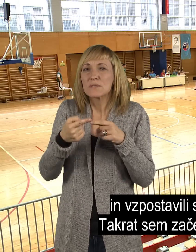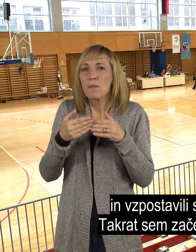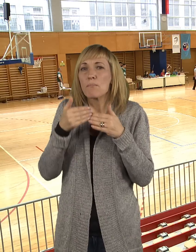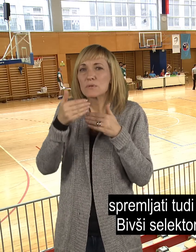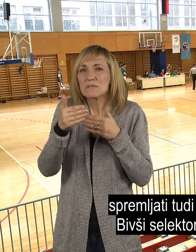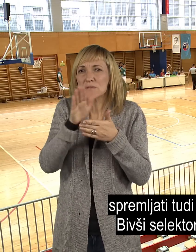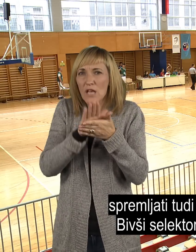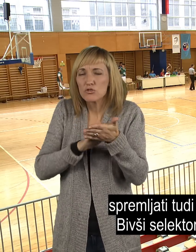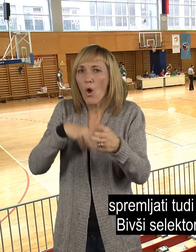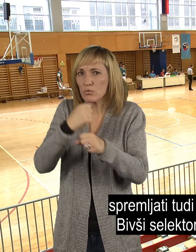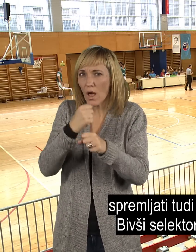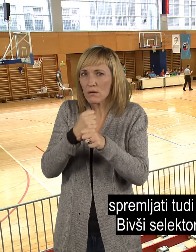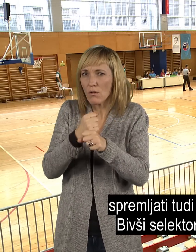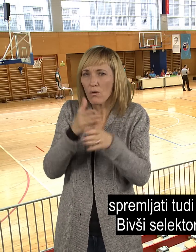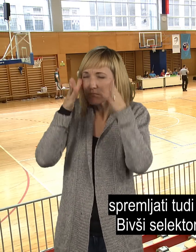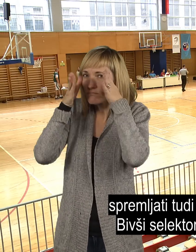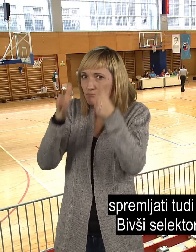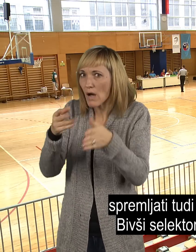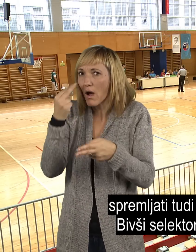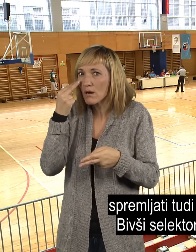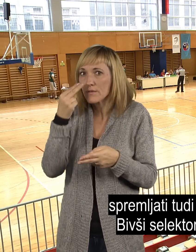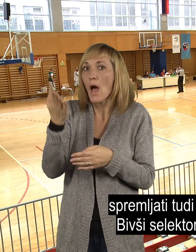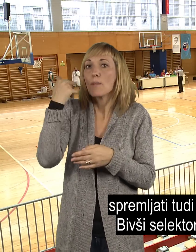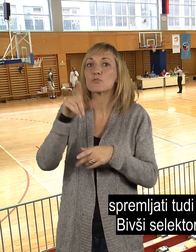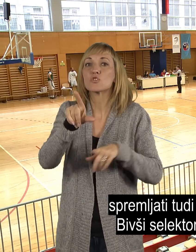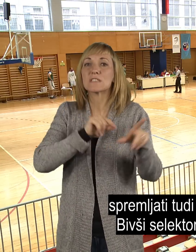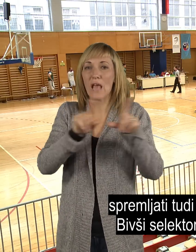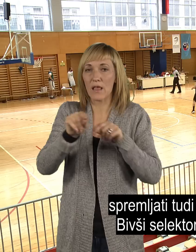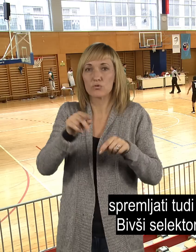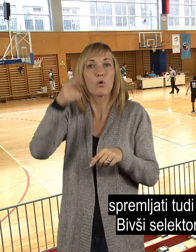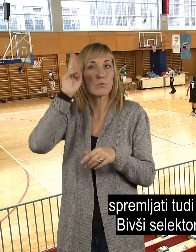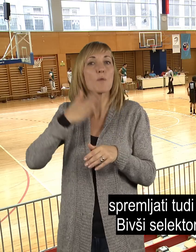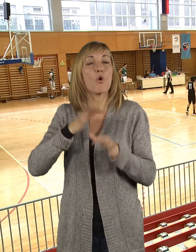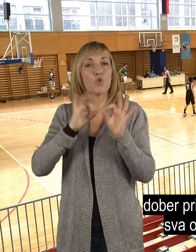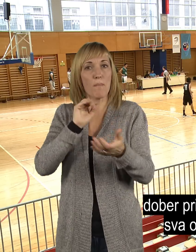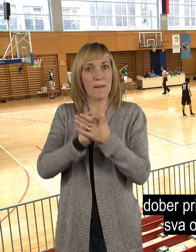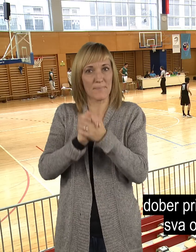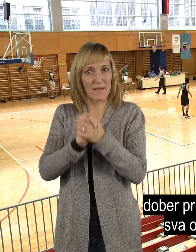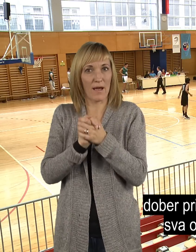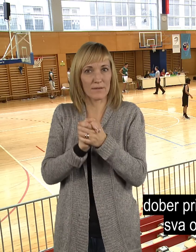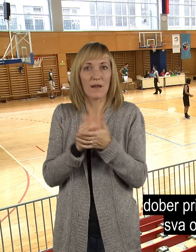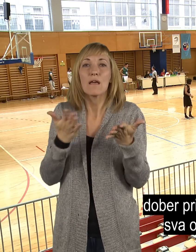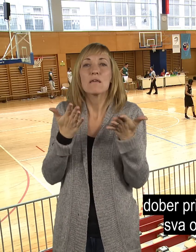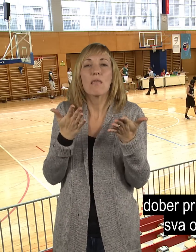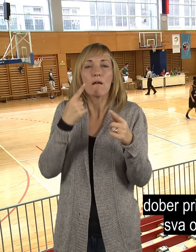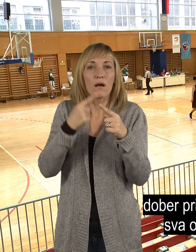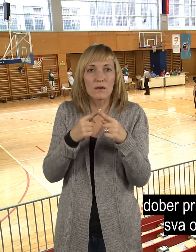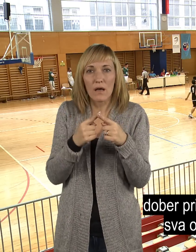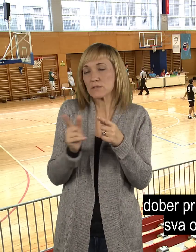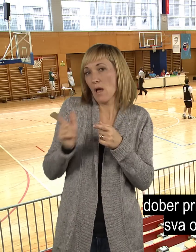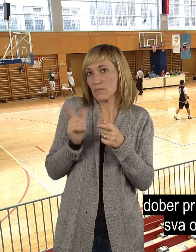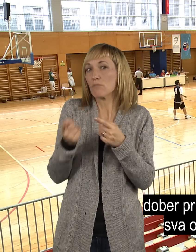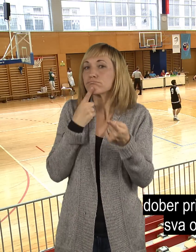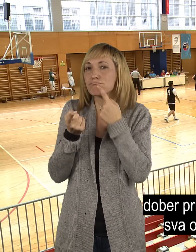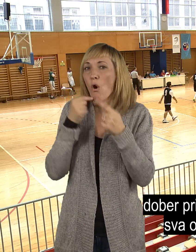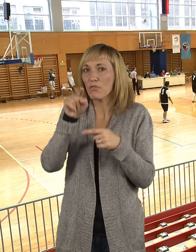bolj podrobno spremljati tudi delo te reprezentance. Bivši selektor Peter Brumen je moj dober prijatelj in nekajkrat sva